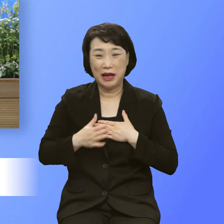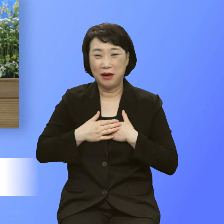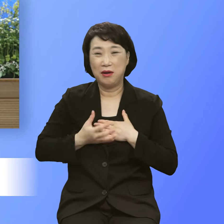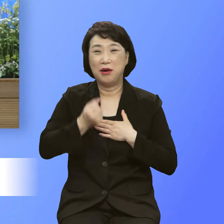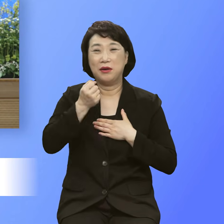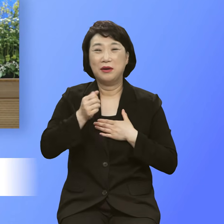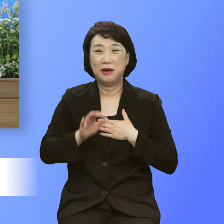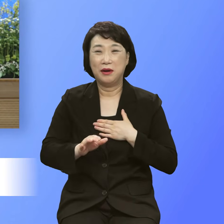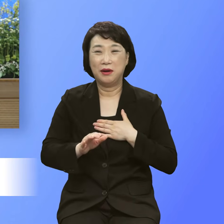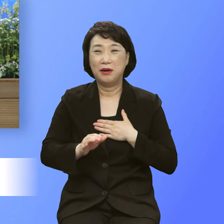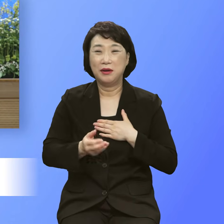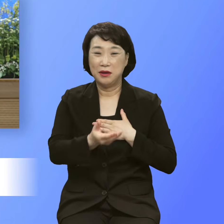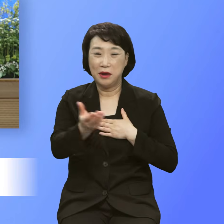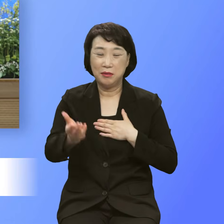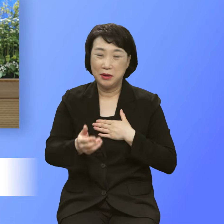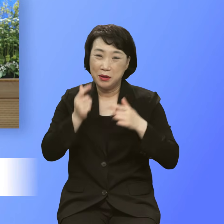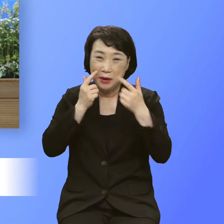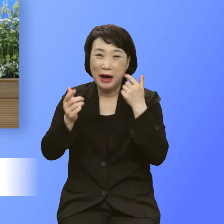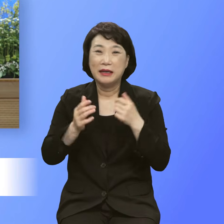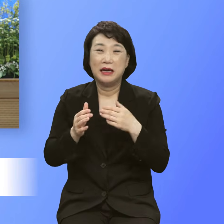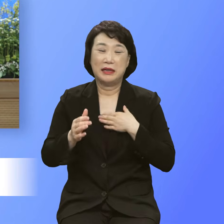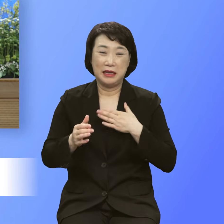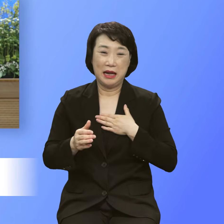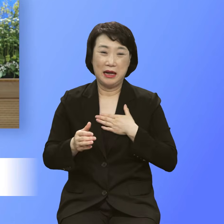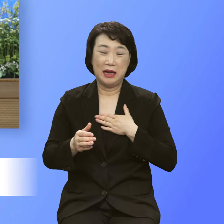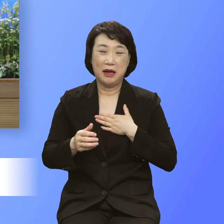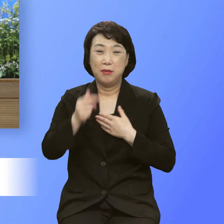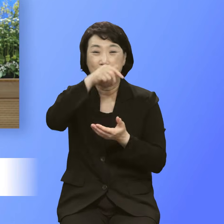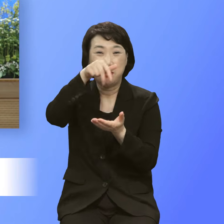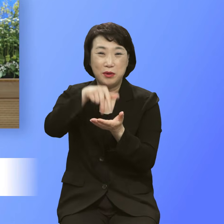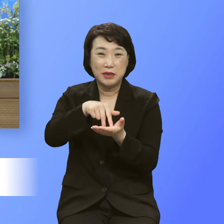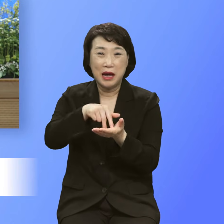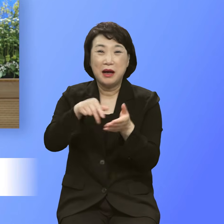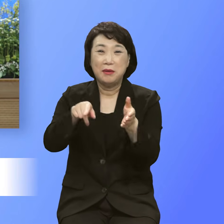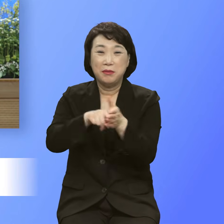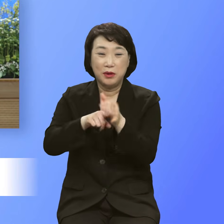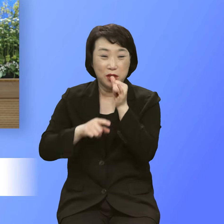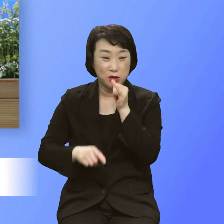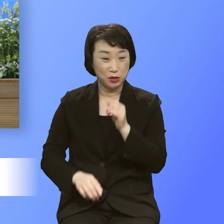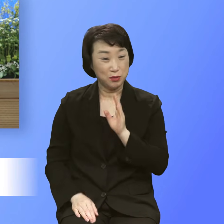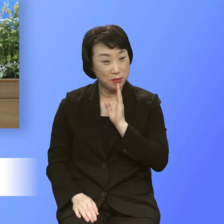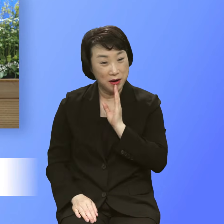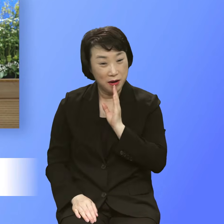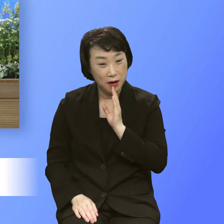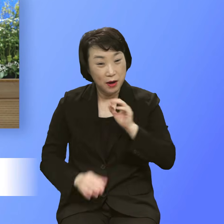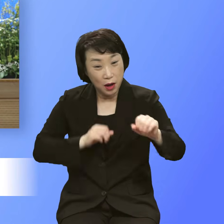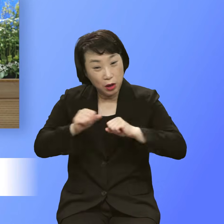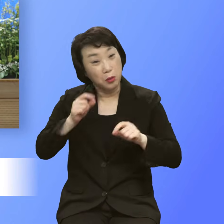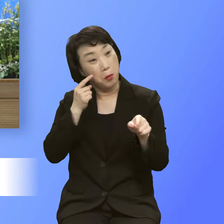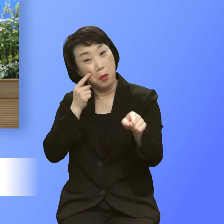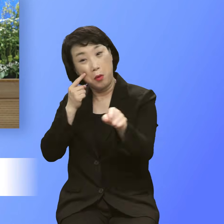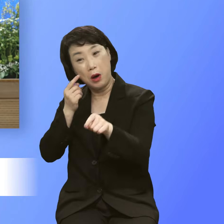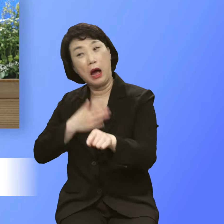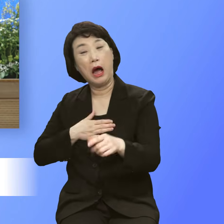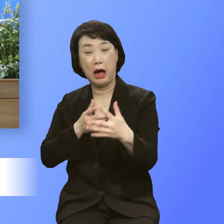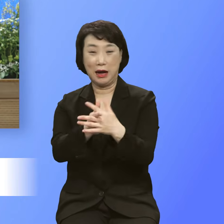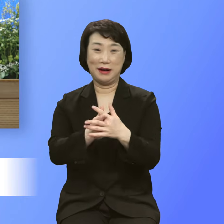얼마나 내 것에 대한 확실한 보장이 있는 믿음이 있느냐. 행동을 보면